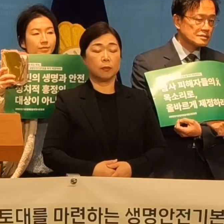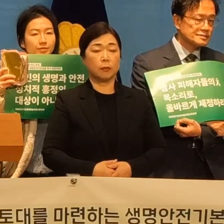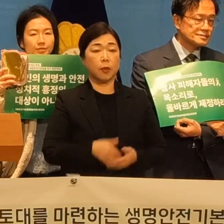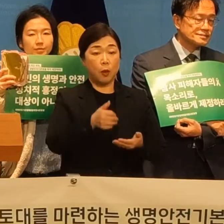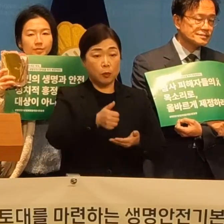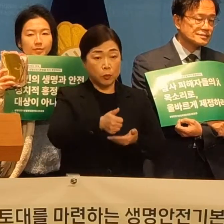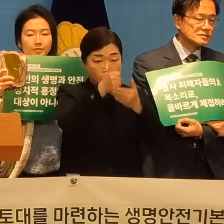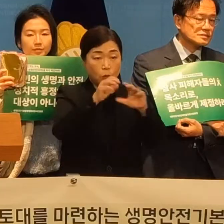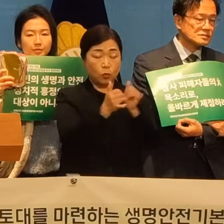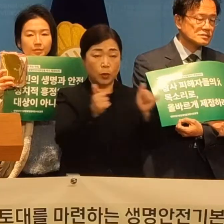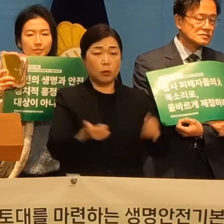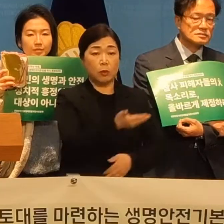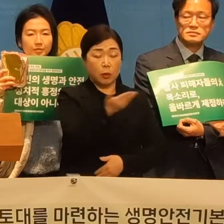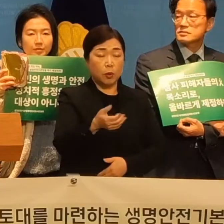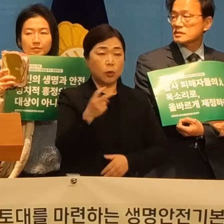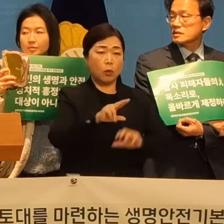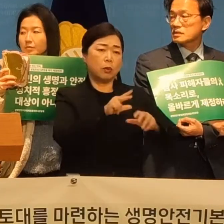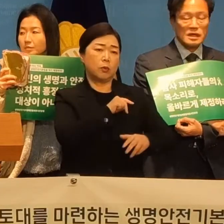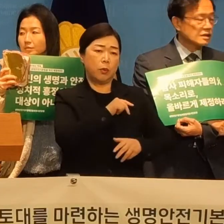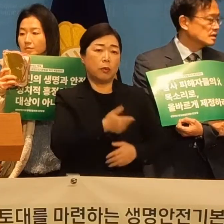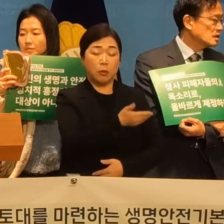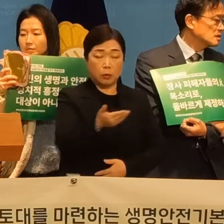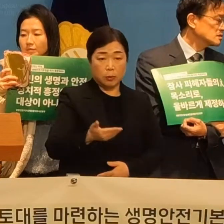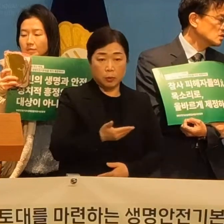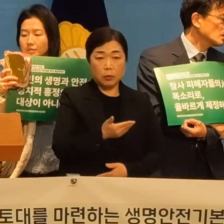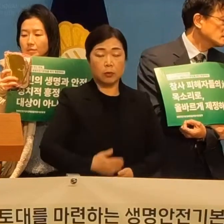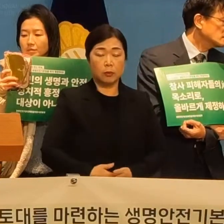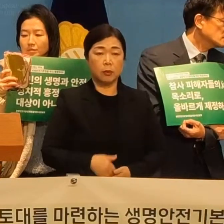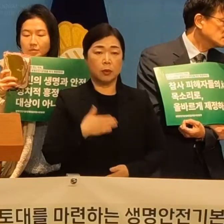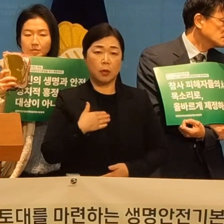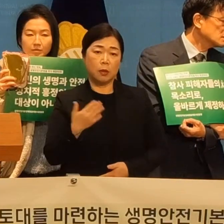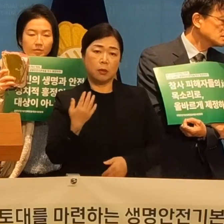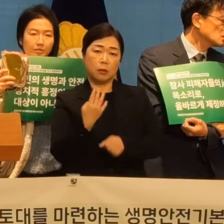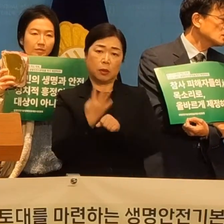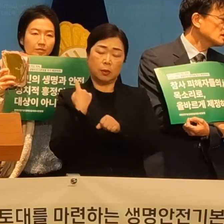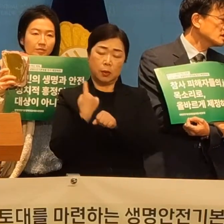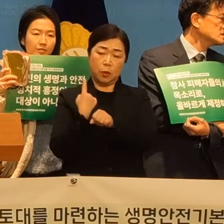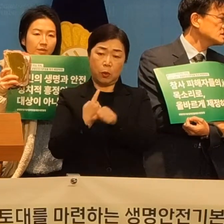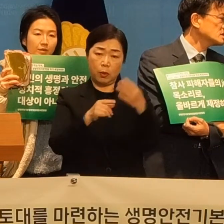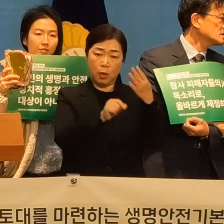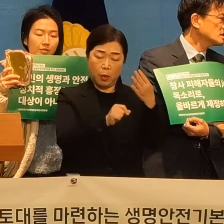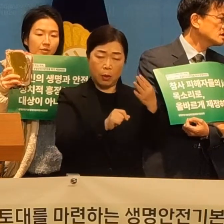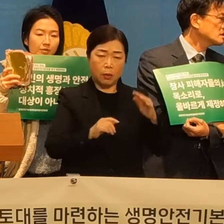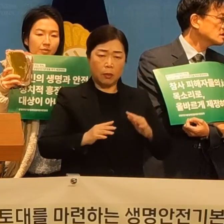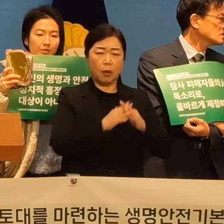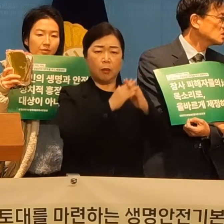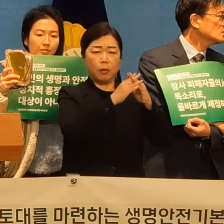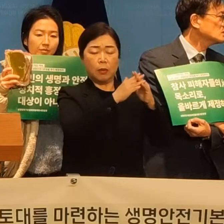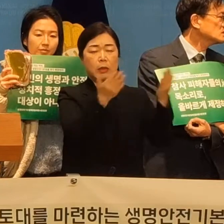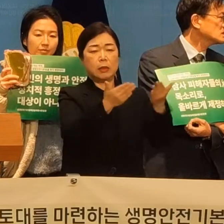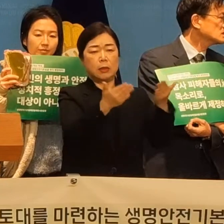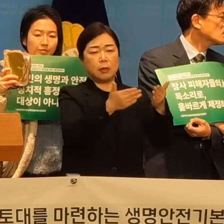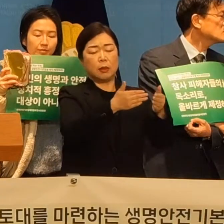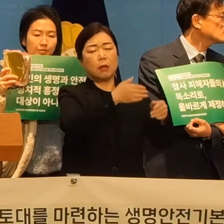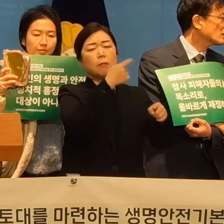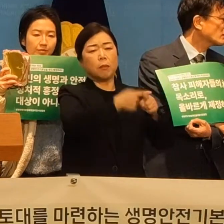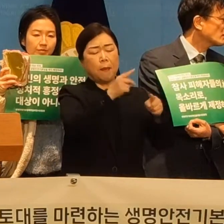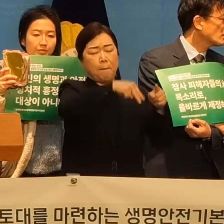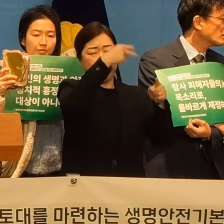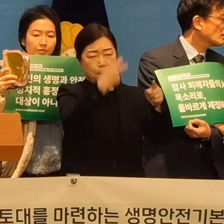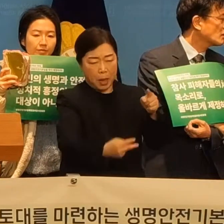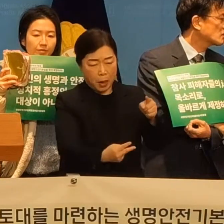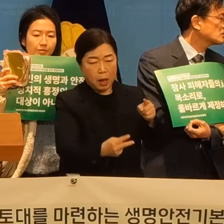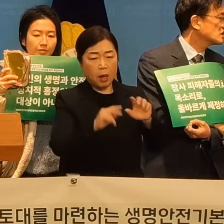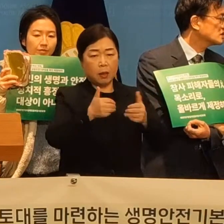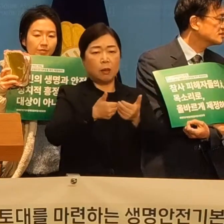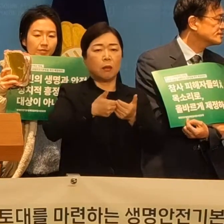존경하는 국민 여러분, 그리고 국회의원 여러분, 저는 지난해 4월 산업 현장에서 제대로 된 안전조치 없이 일하다 추락해